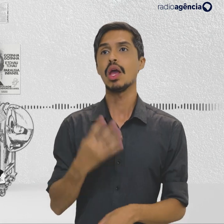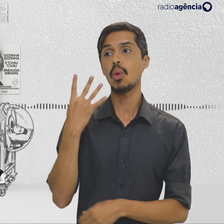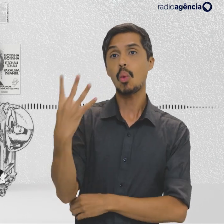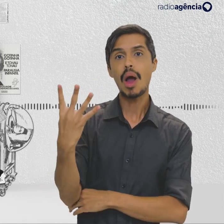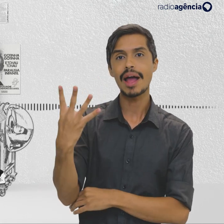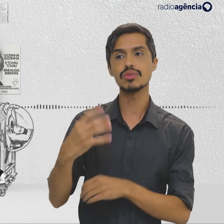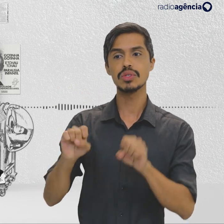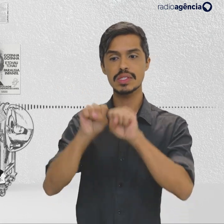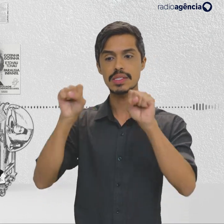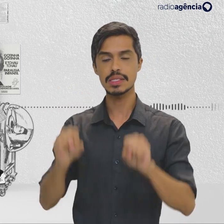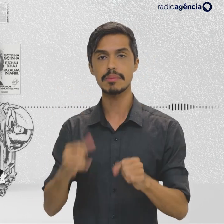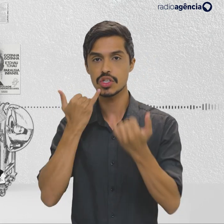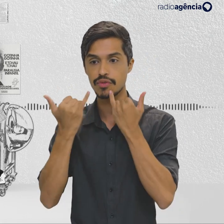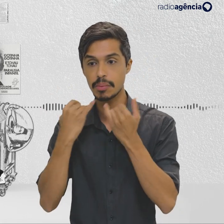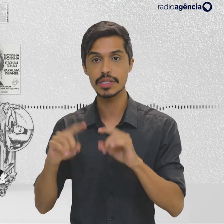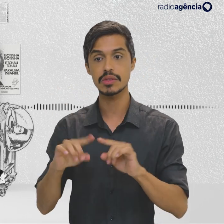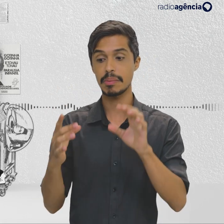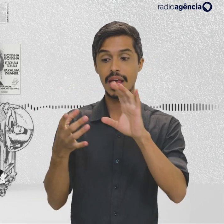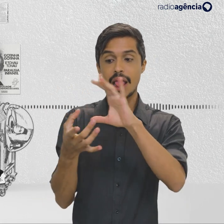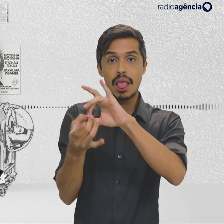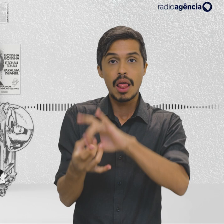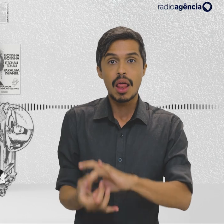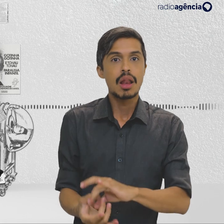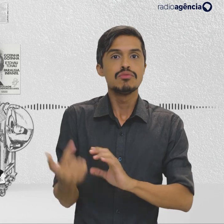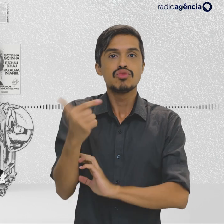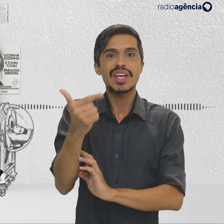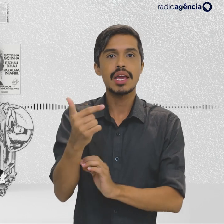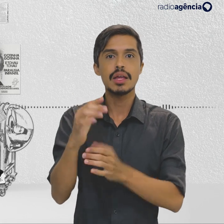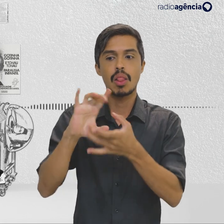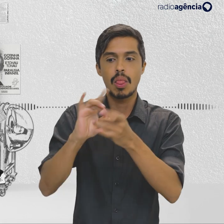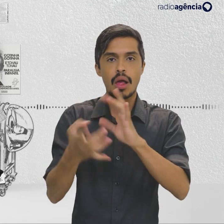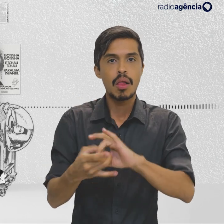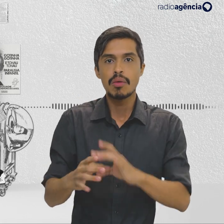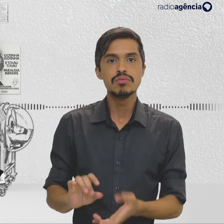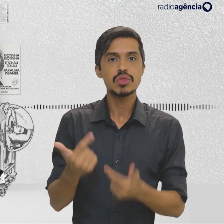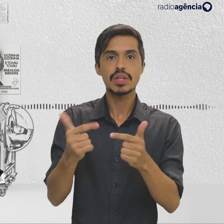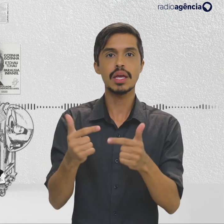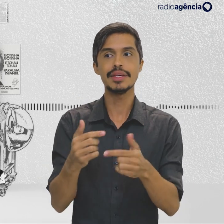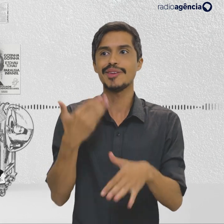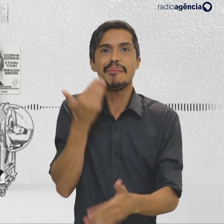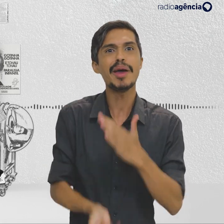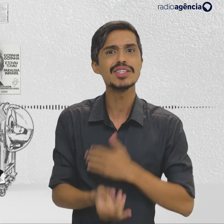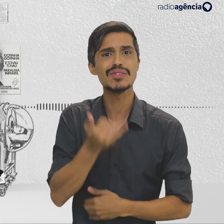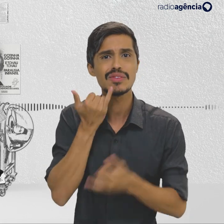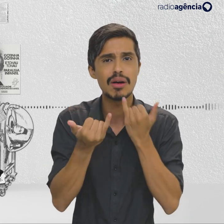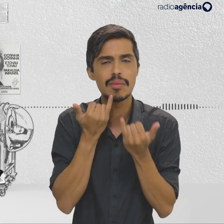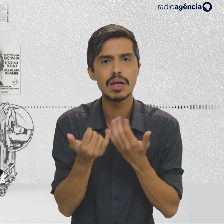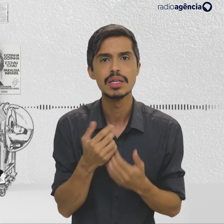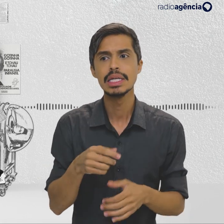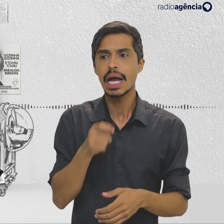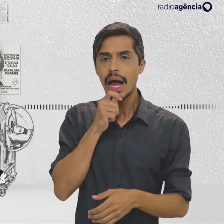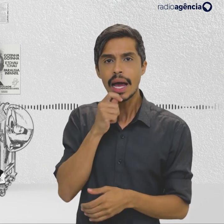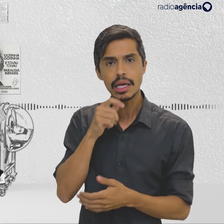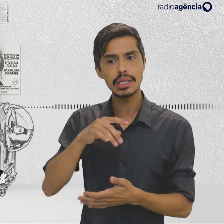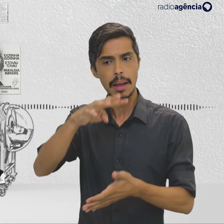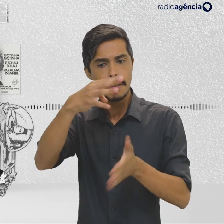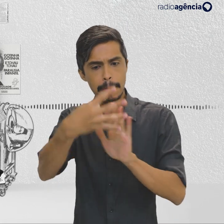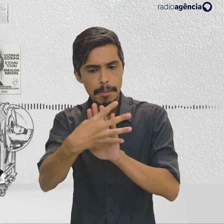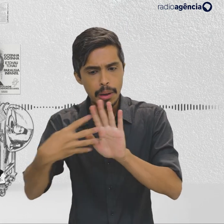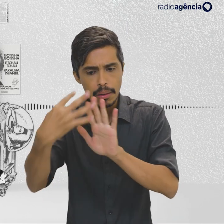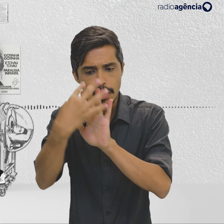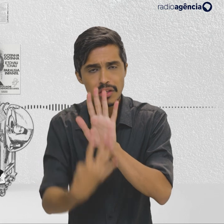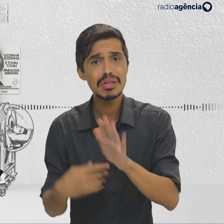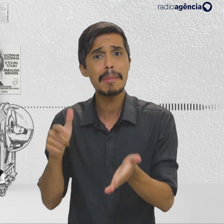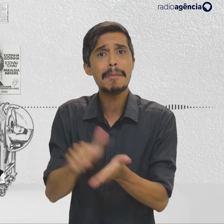informação que não se integram tem perda de dados ali a gente encontra ainda em planilha em